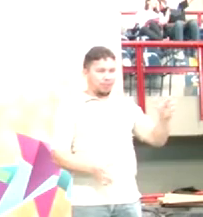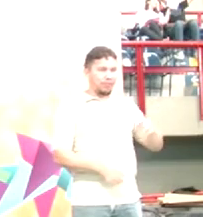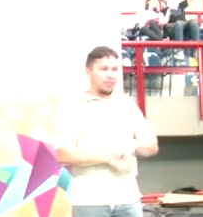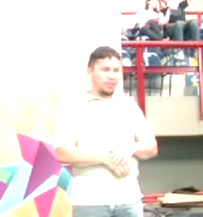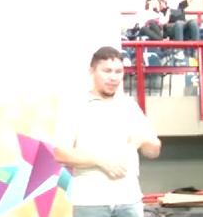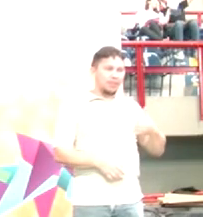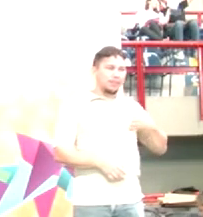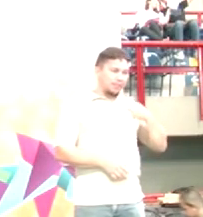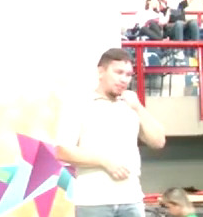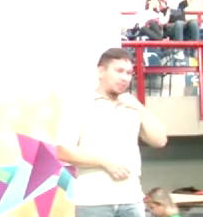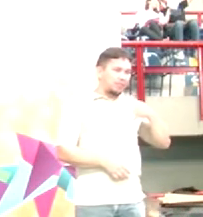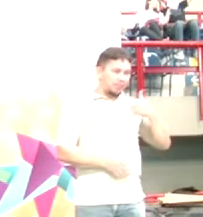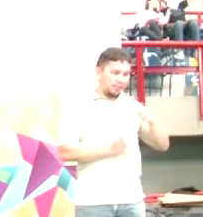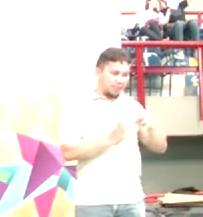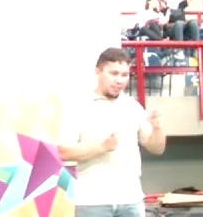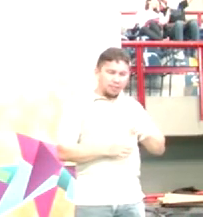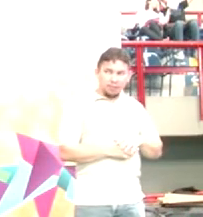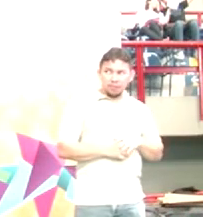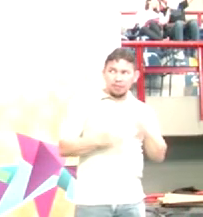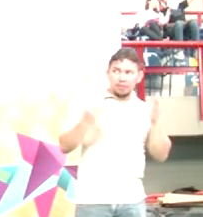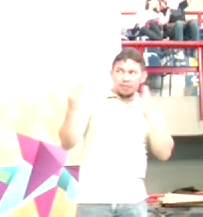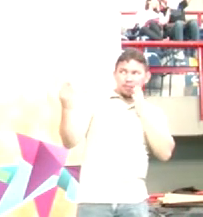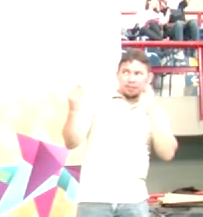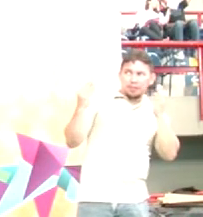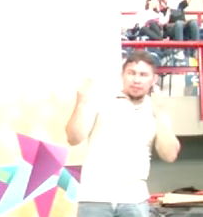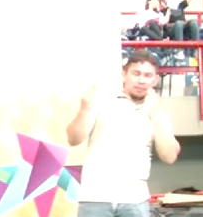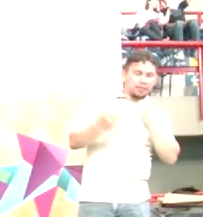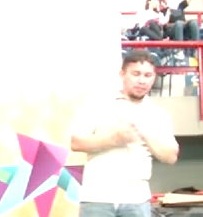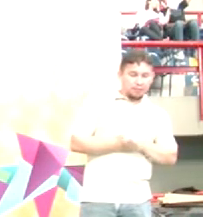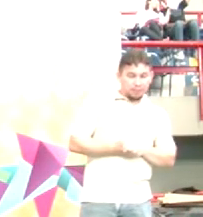Quanto mais velho, mais cismado.